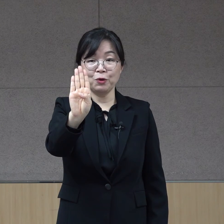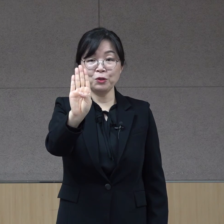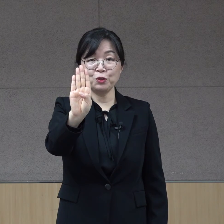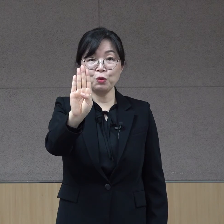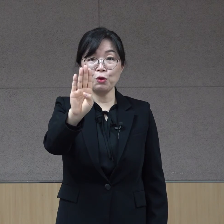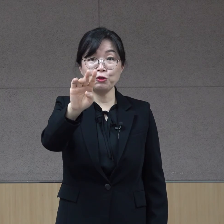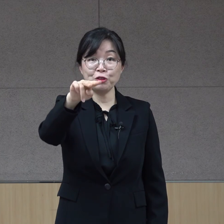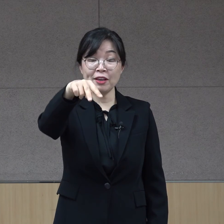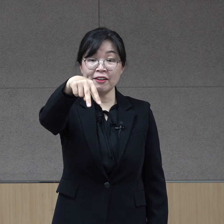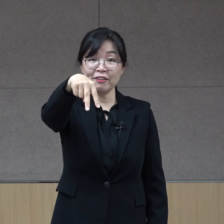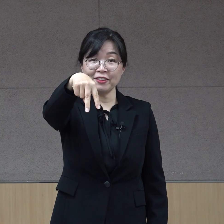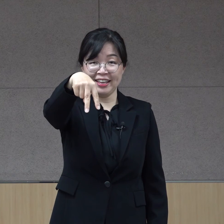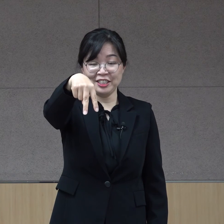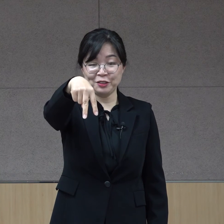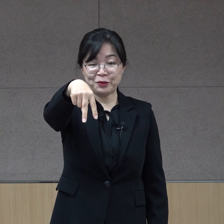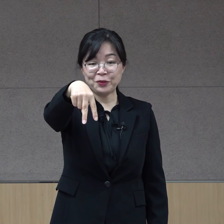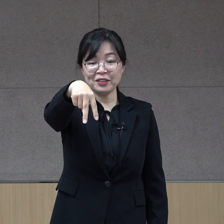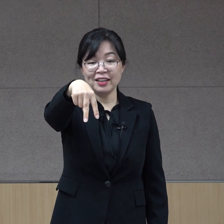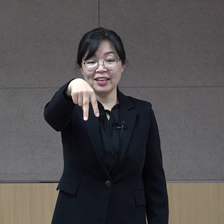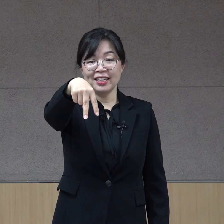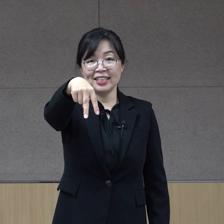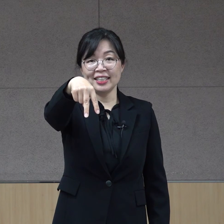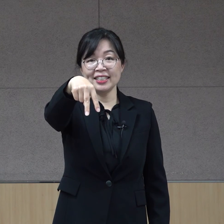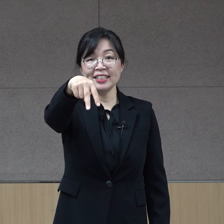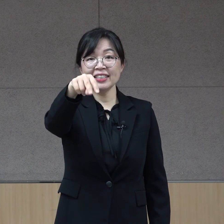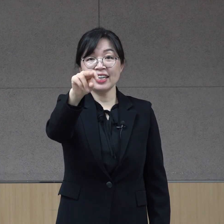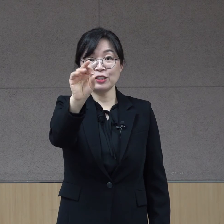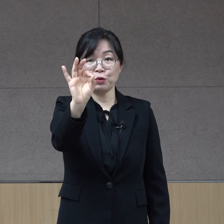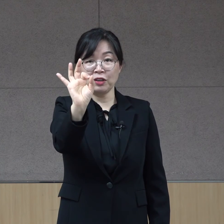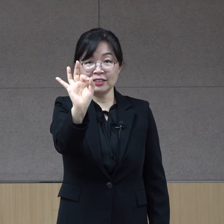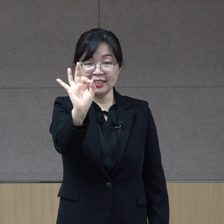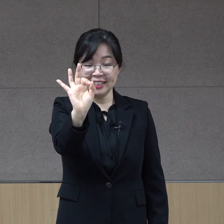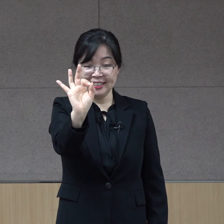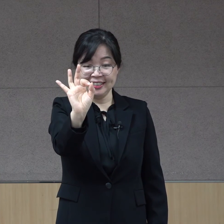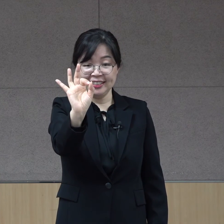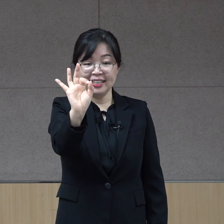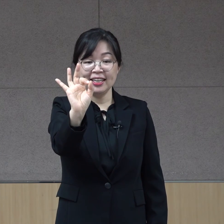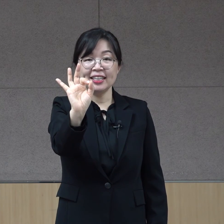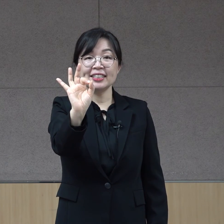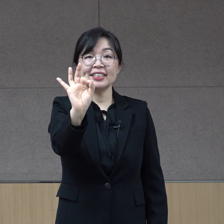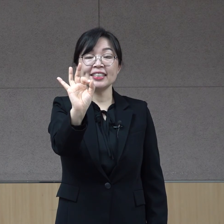시옷 좀 올려주세요. 네, 시옷. 이응, 다시 돌아와서 이응. 지읒.